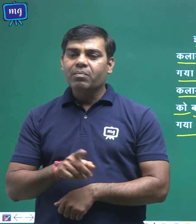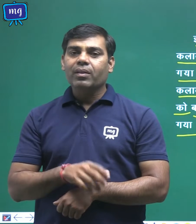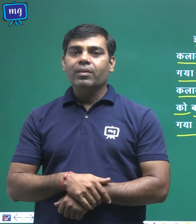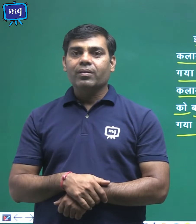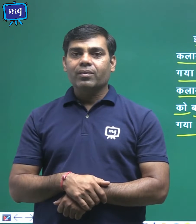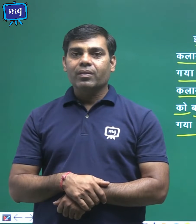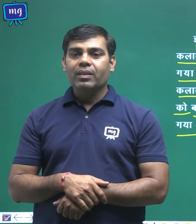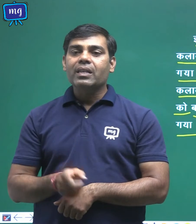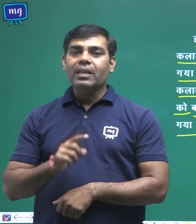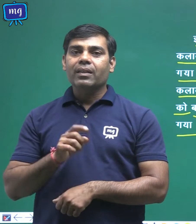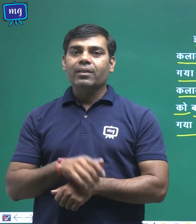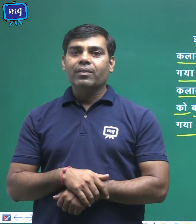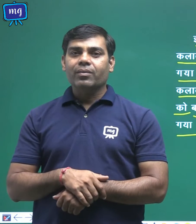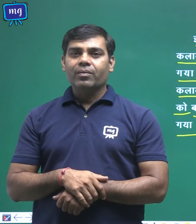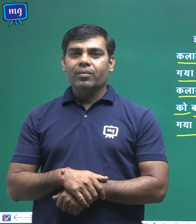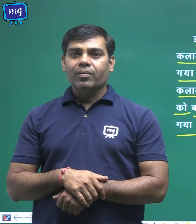कि